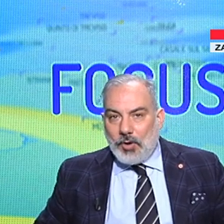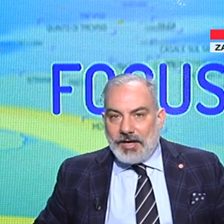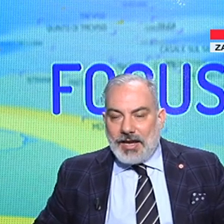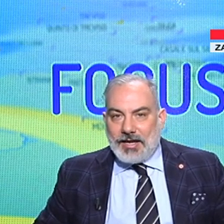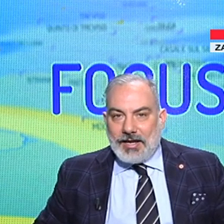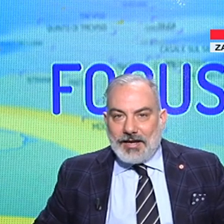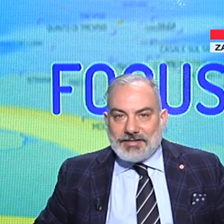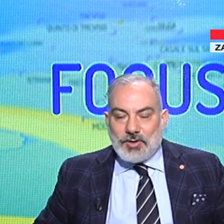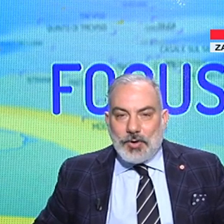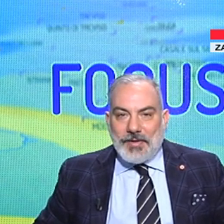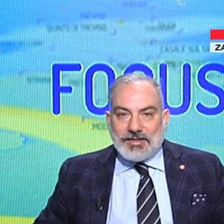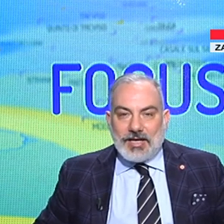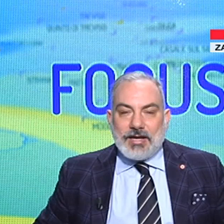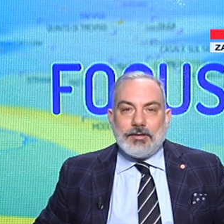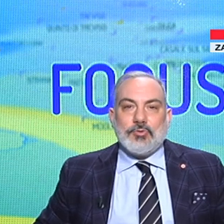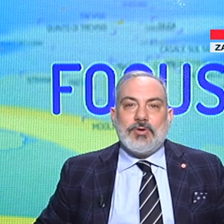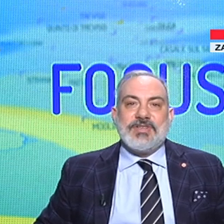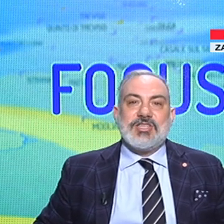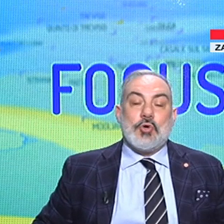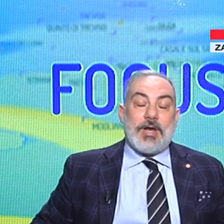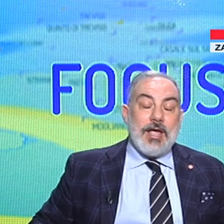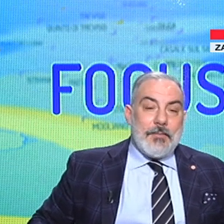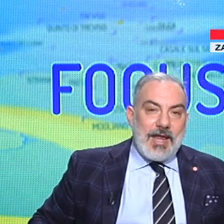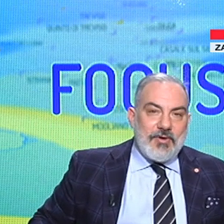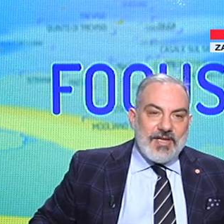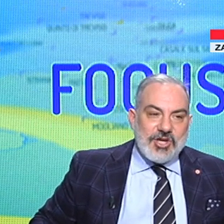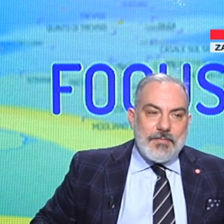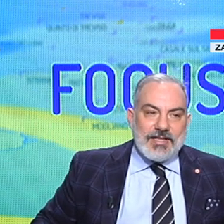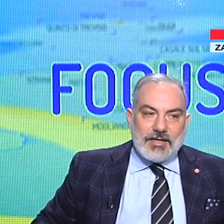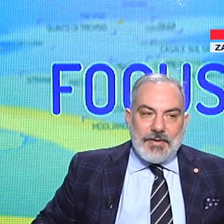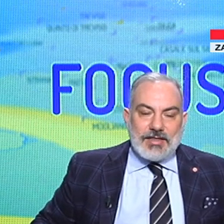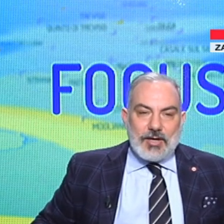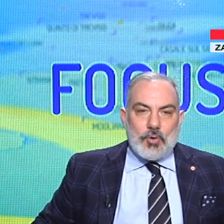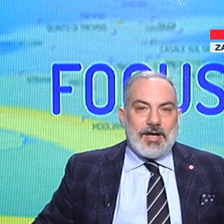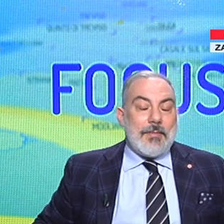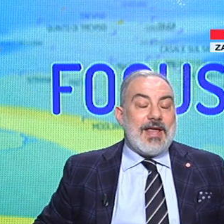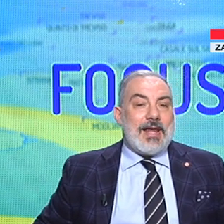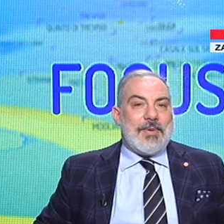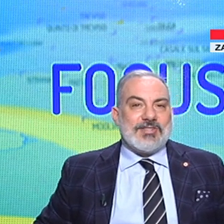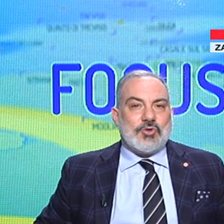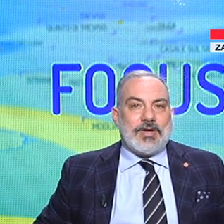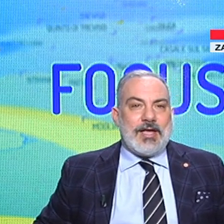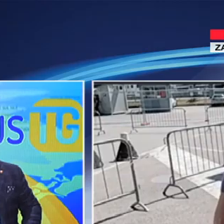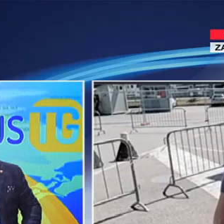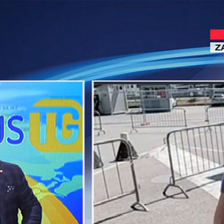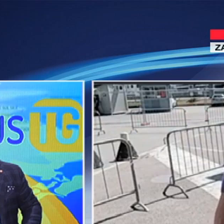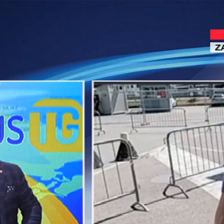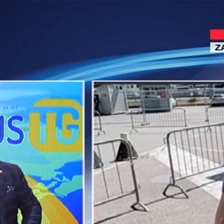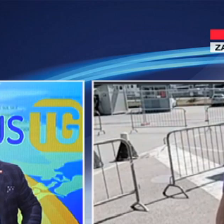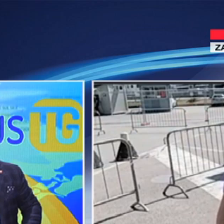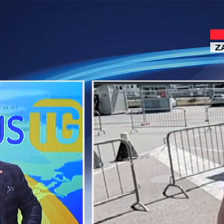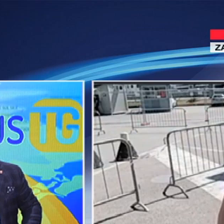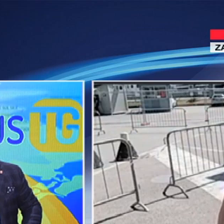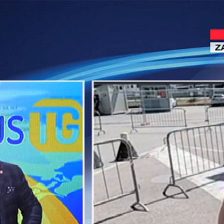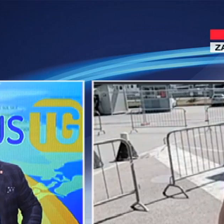parleremo sicuramente in tutti questi giorni. Parliamo invece immediatamente con Gabriella Basso che